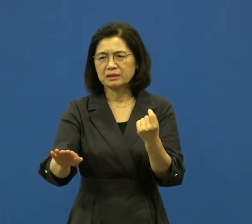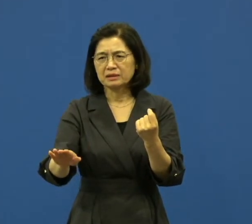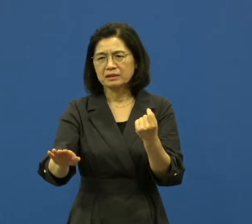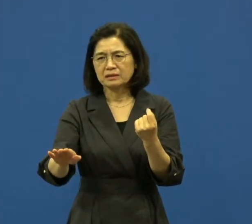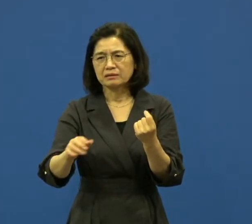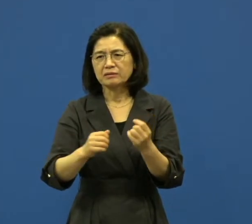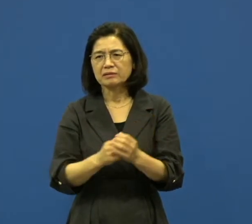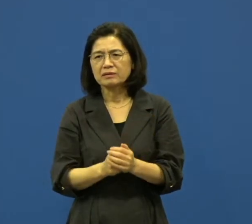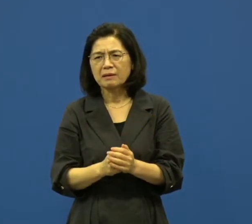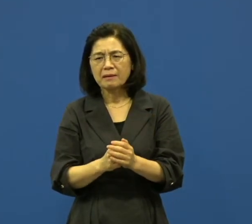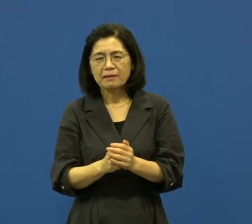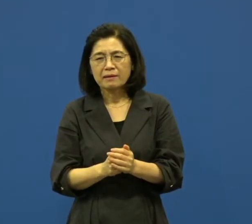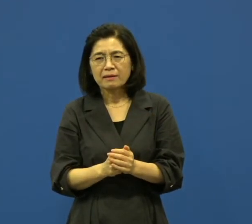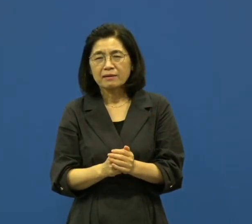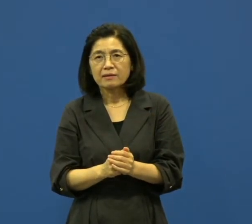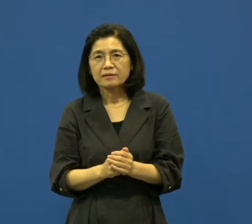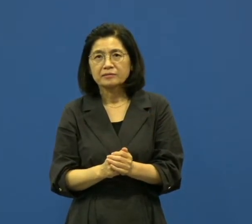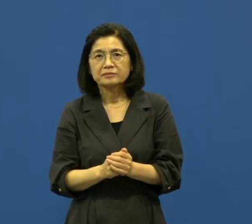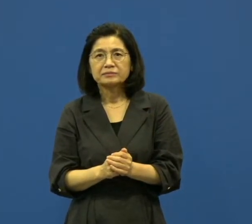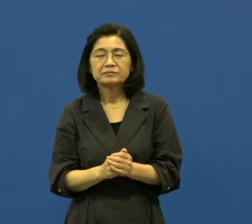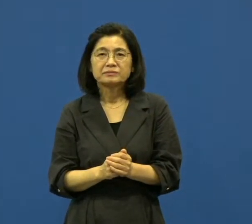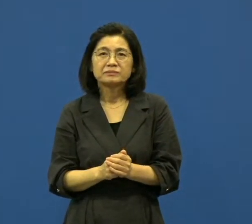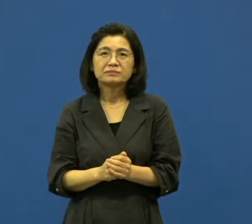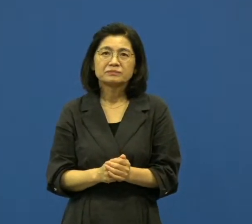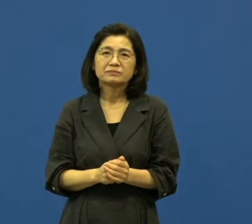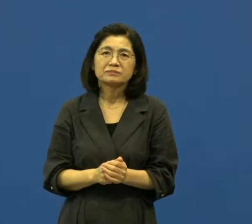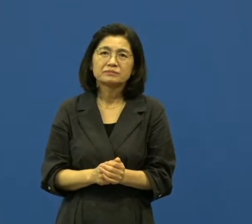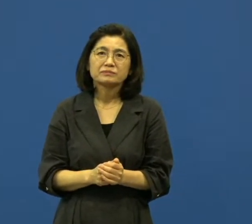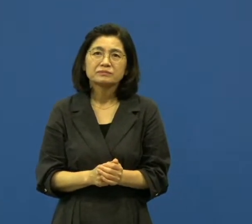열심히 다니면 그게 믿음이라고 생각하는 사람이죠.